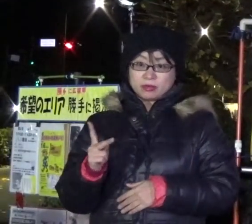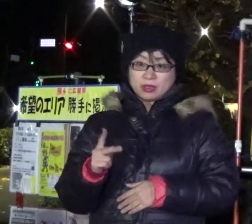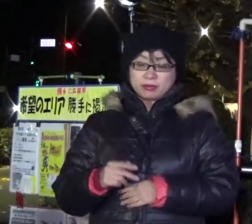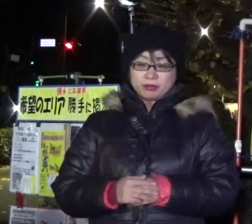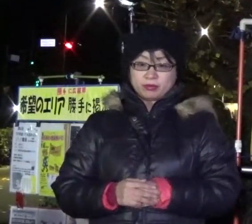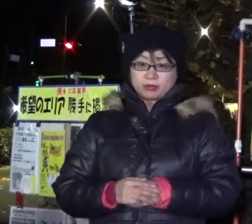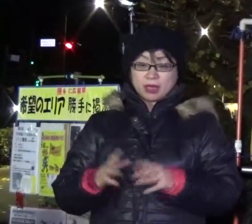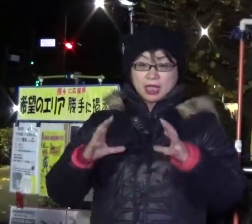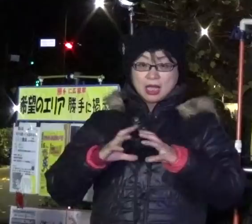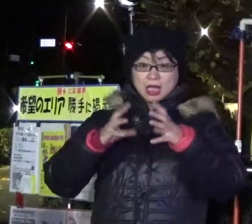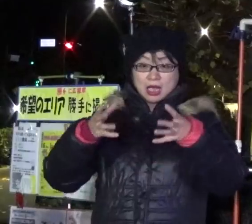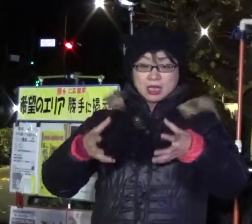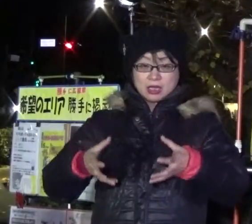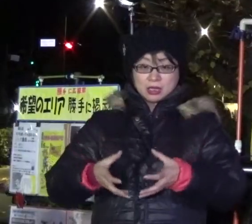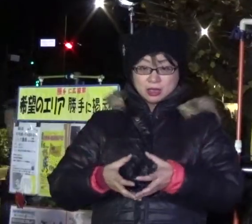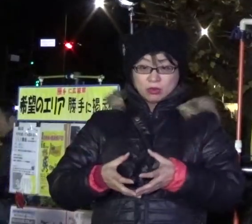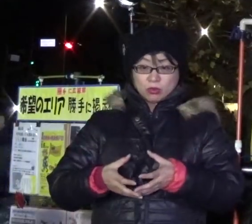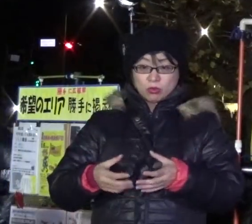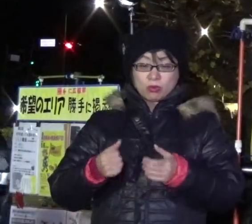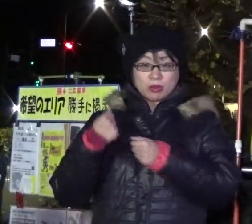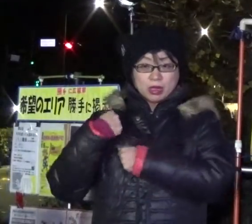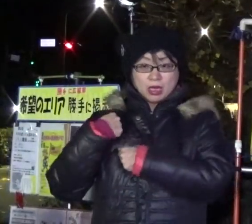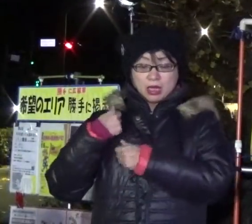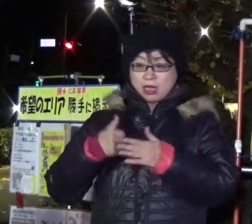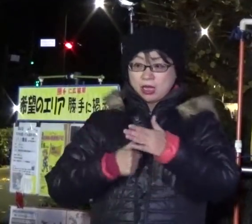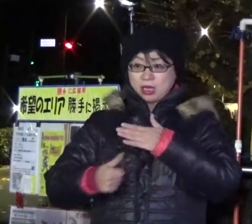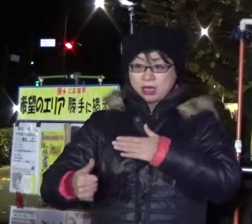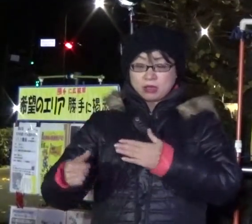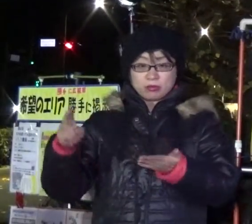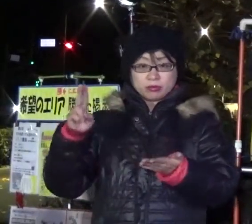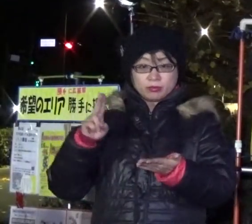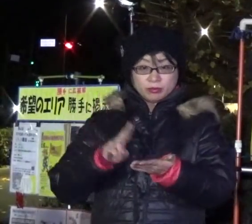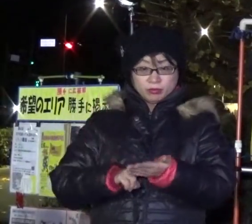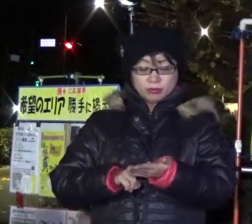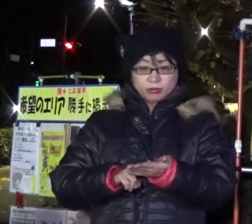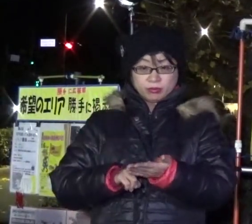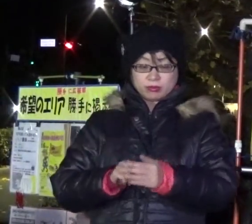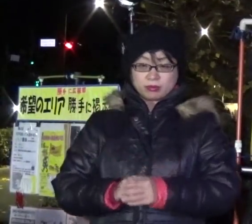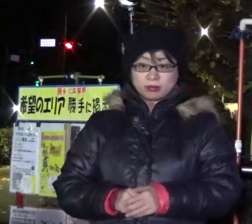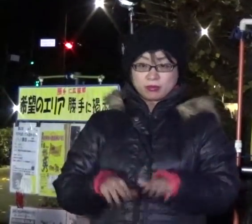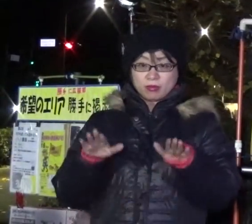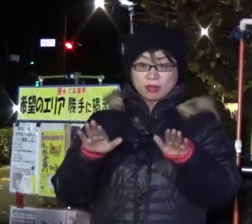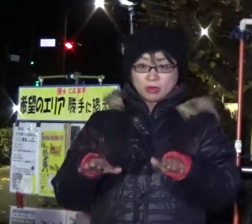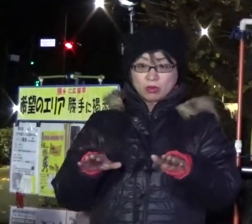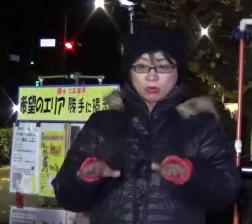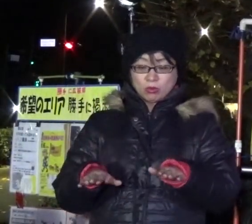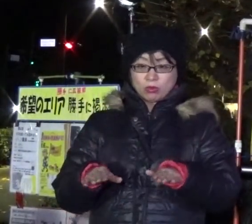海外への派兵の決定なされたる今